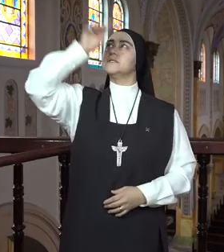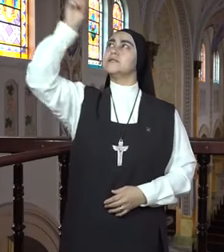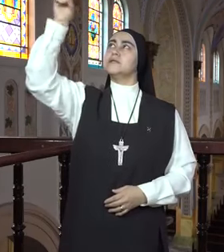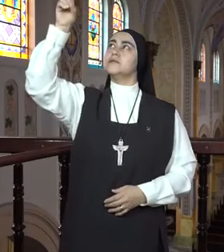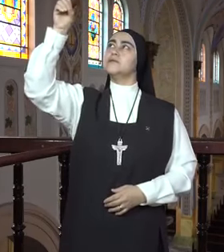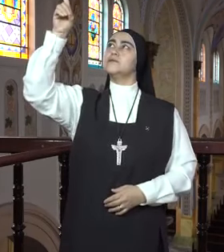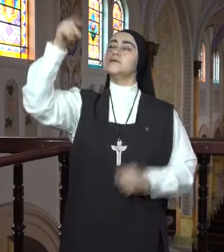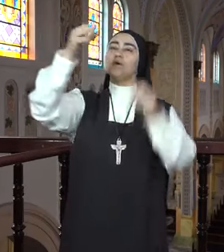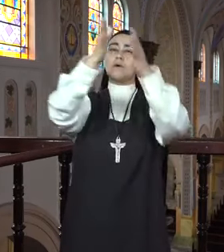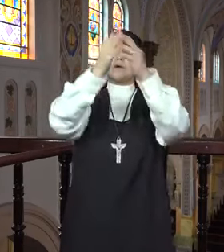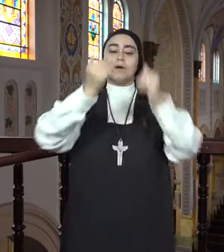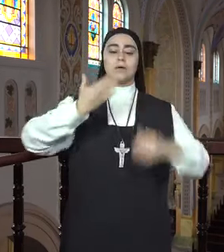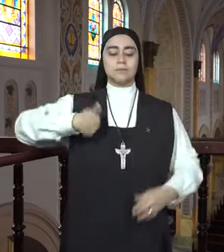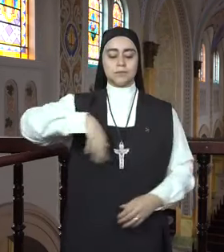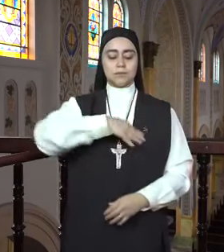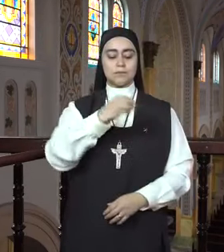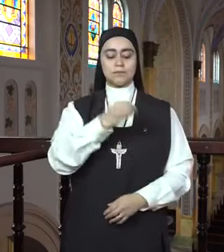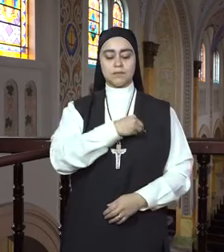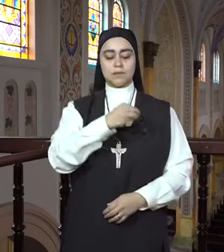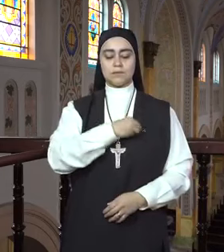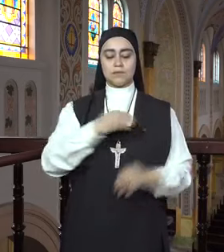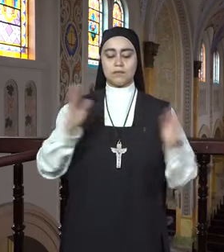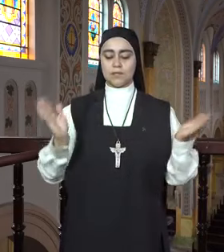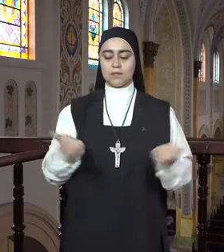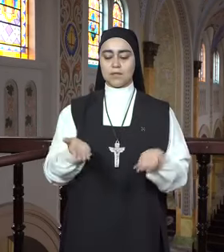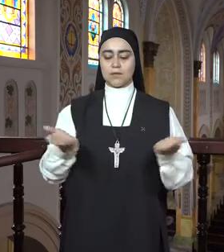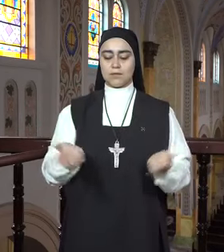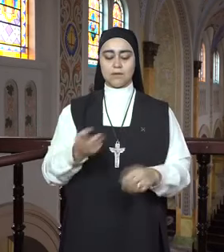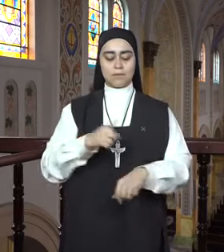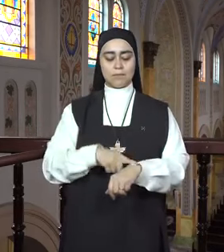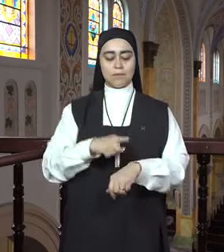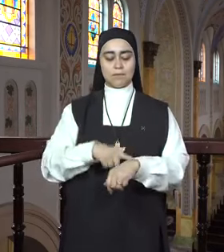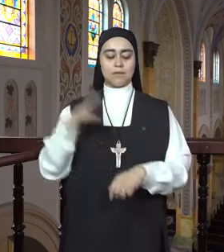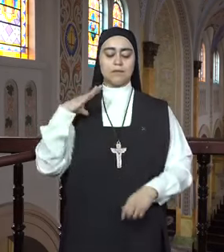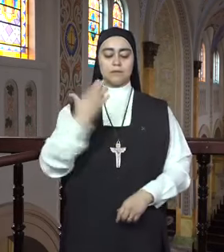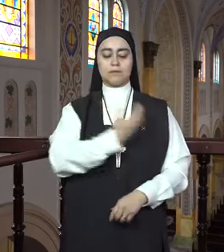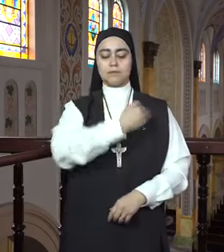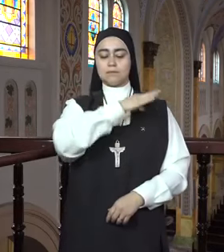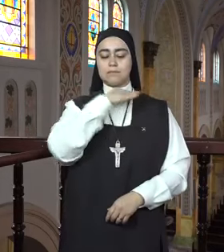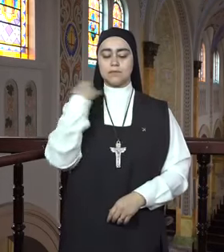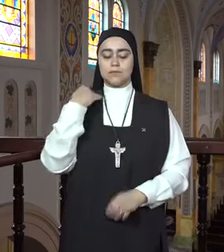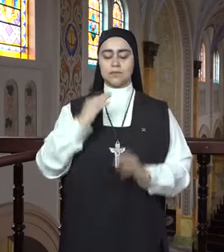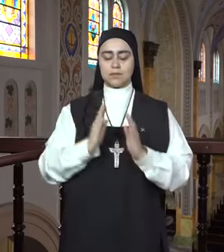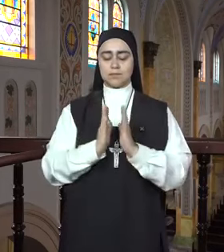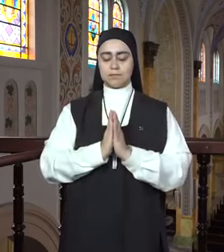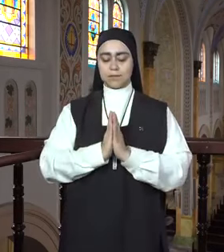Deus, rogai por nós, pecadores, agora e na hora de nossa morte.